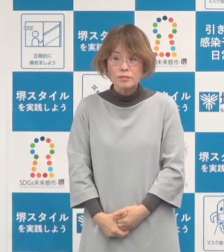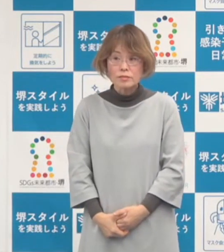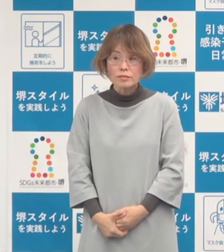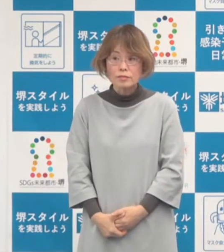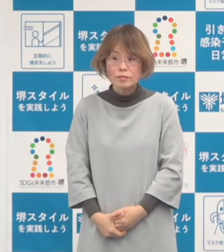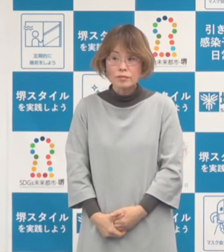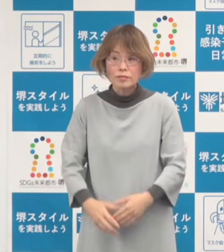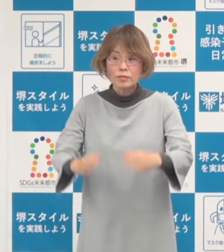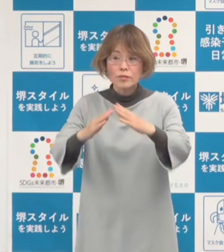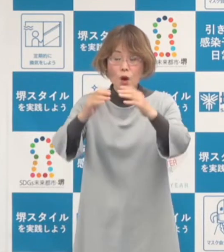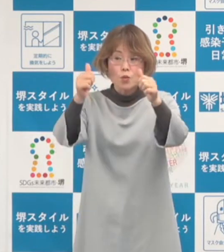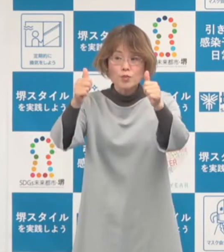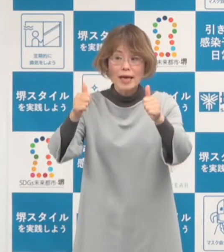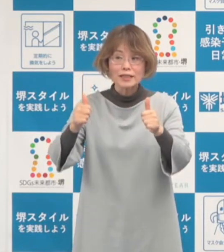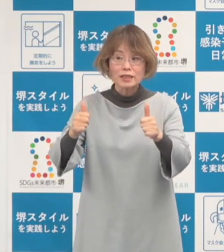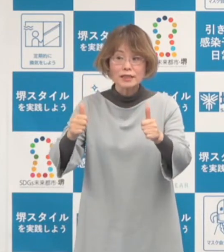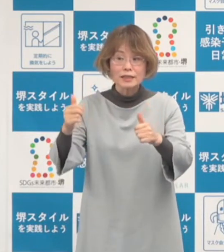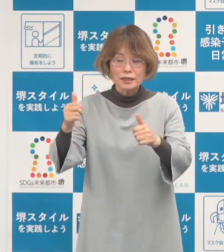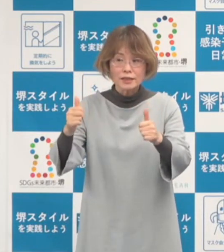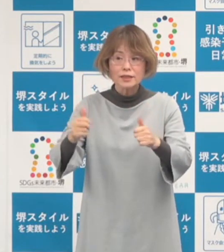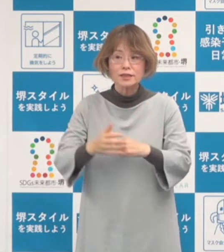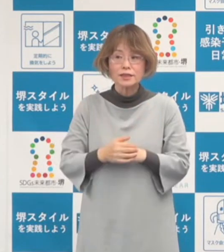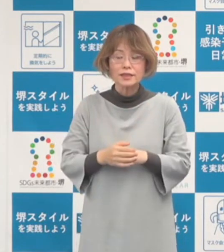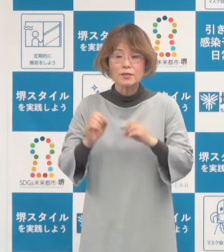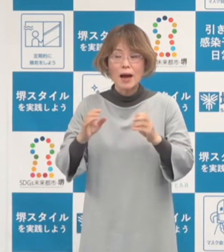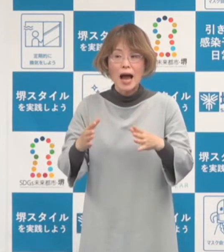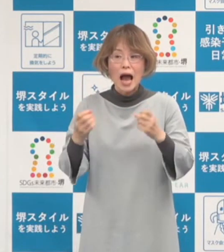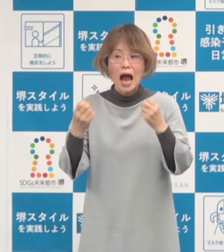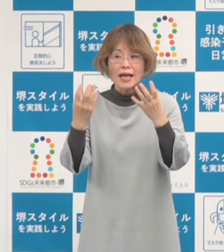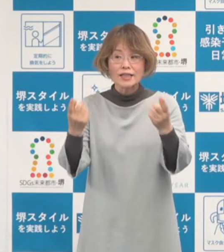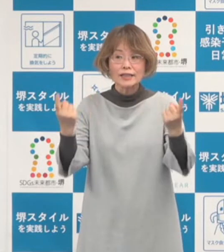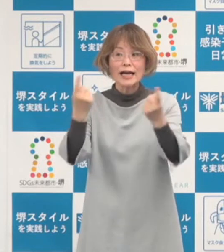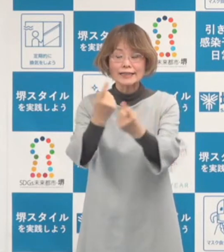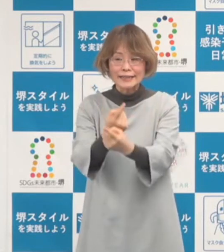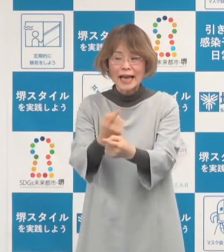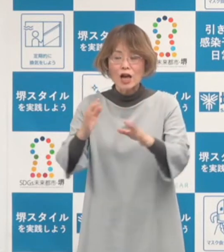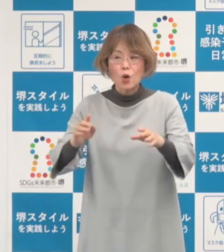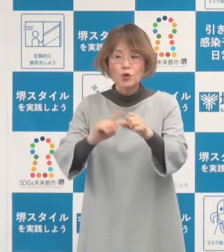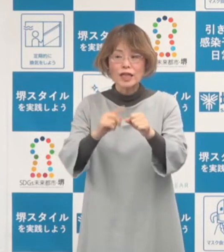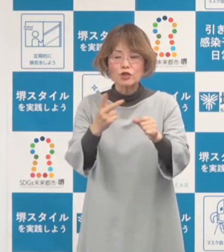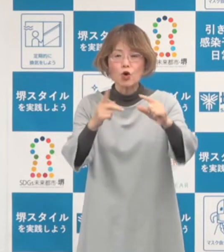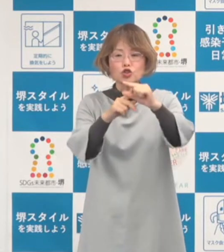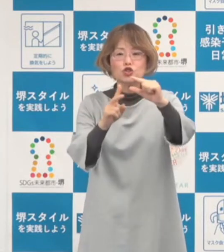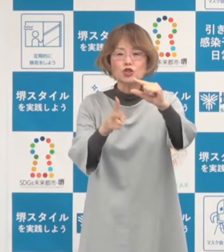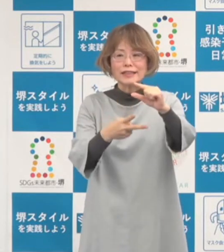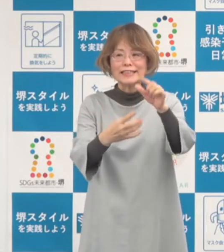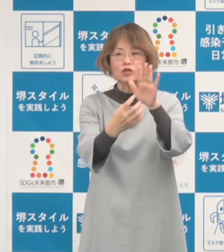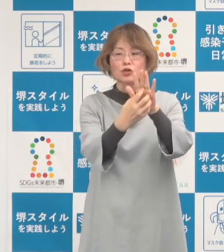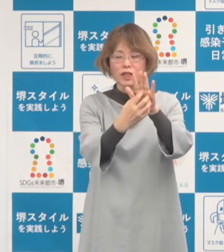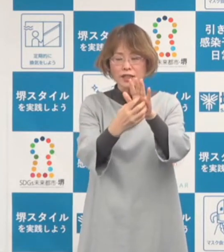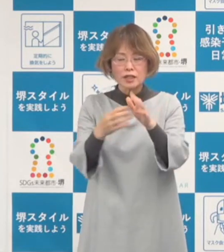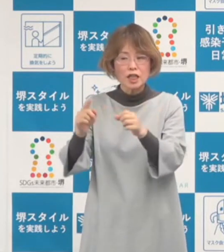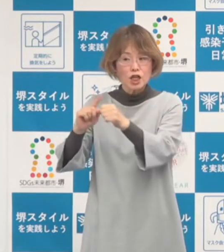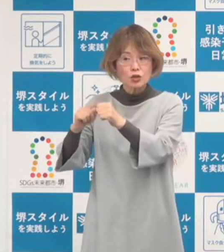ホームページ、今、更新して、今年度商品も中心に載せるんですけど、去年の商品も載せ